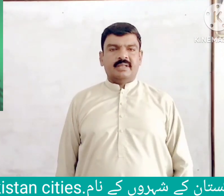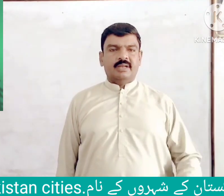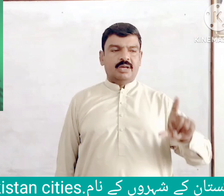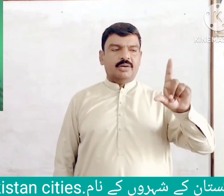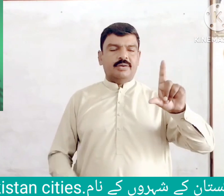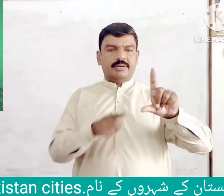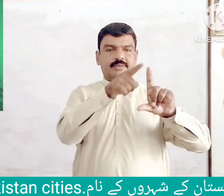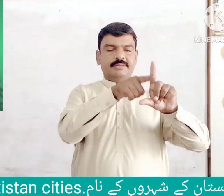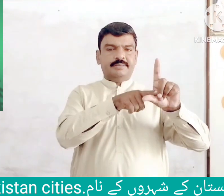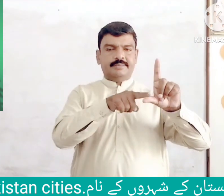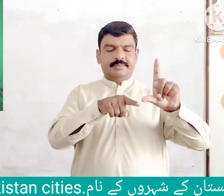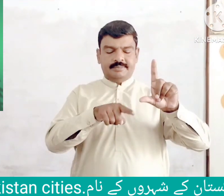लाहौर।